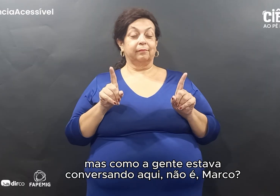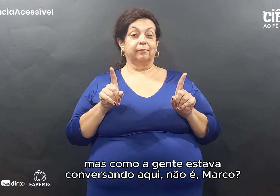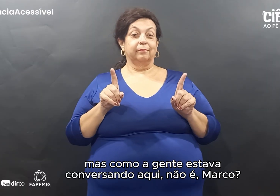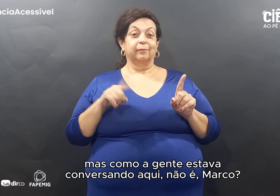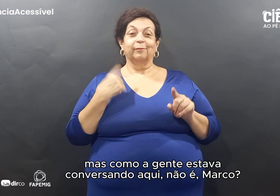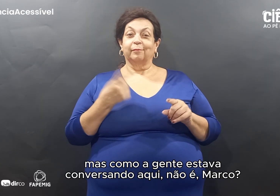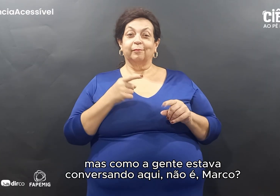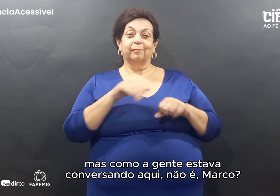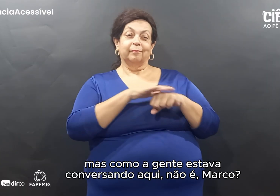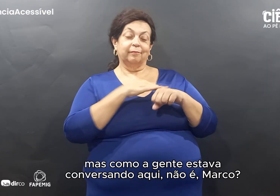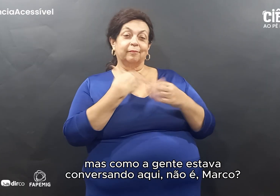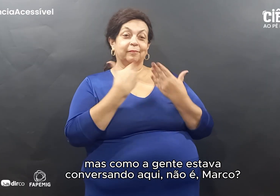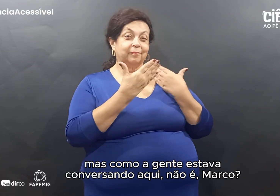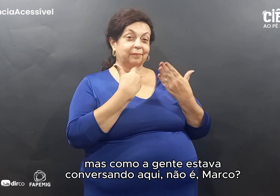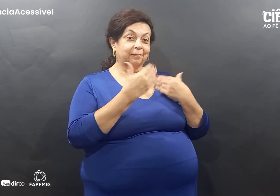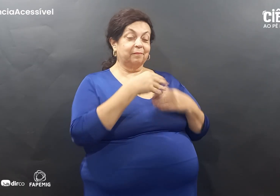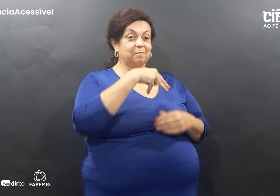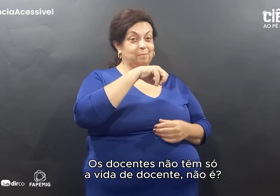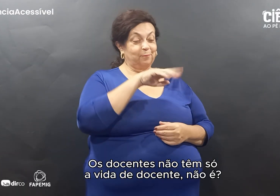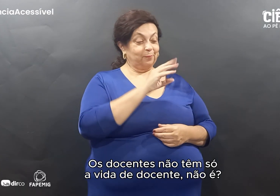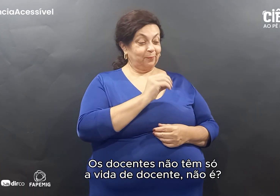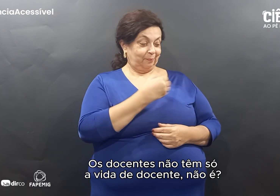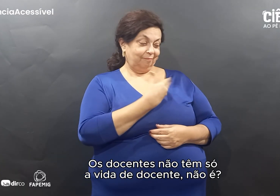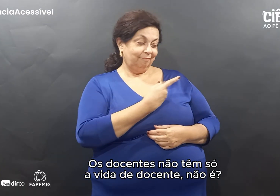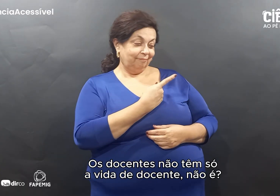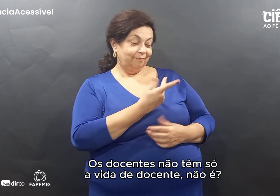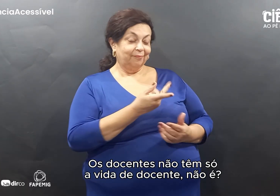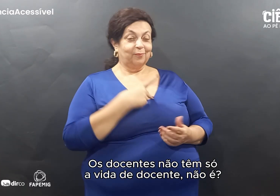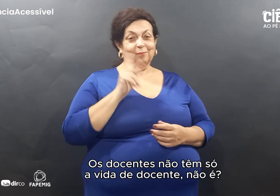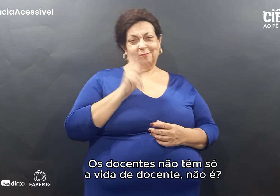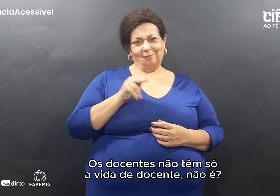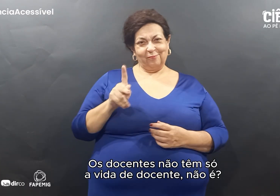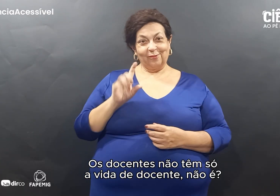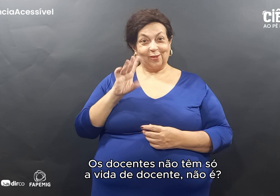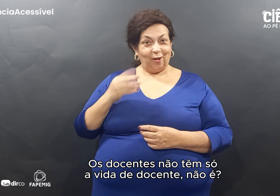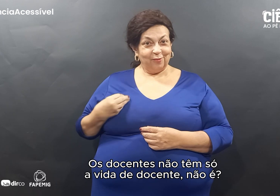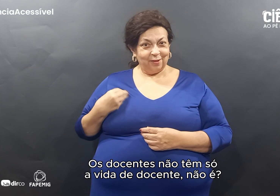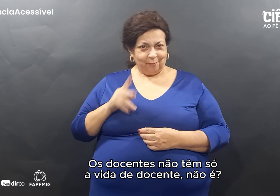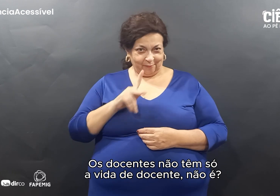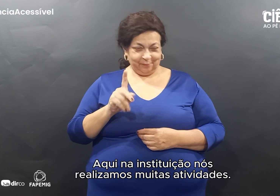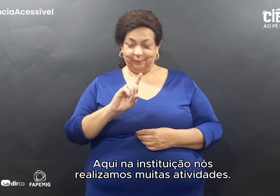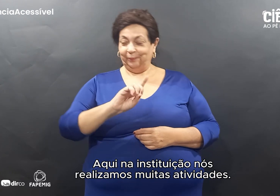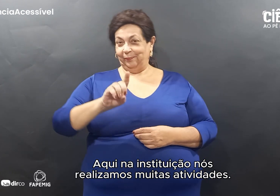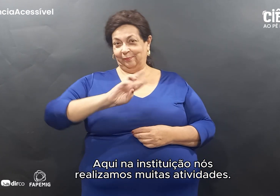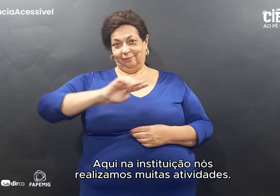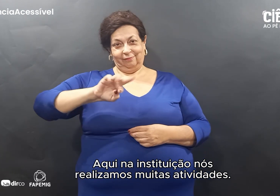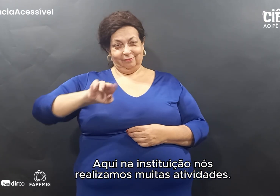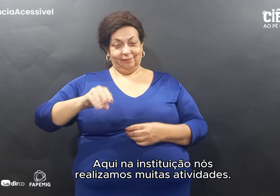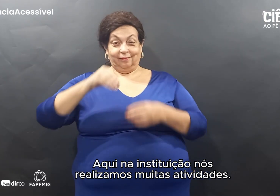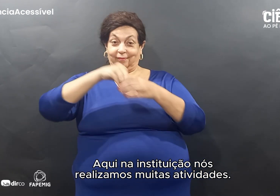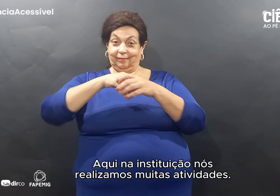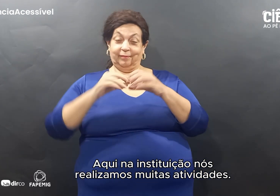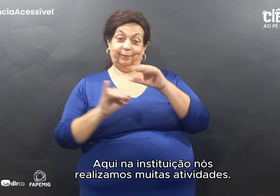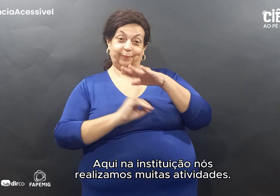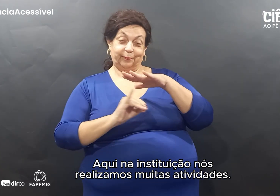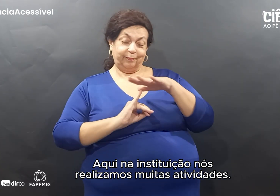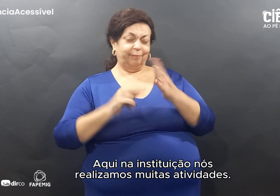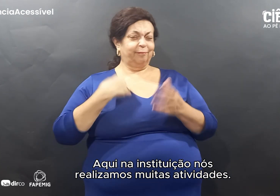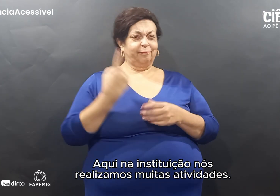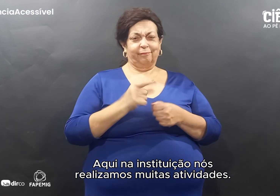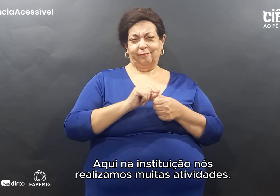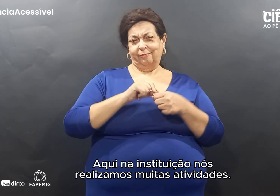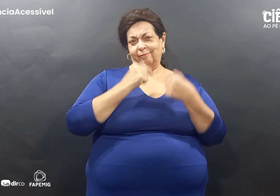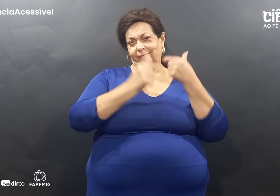a gente estava conversando aqui, né, Marco? Os docentes não têm só vida de docente, né? Aqui na instituição, nós realizamos